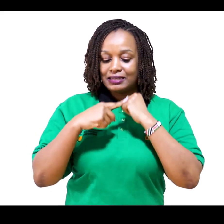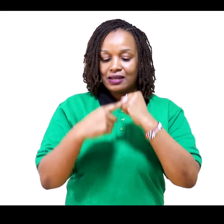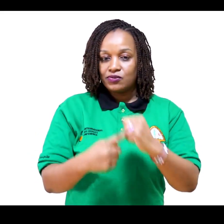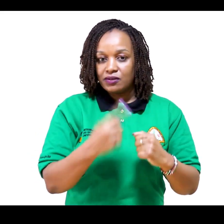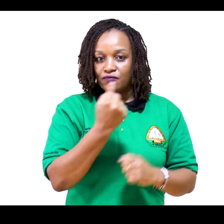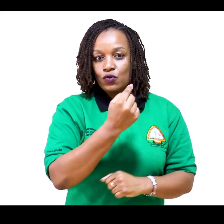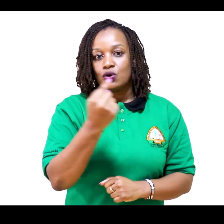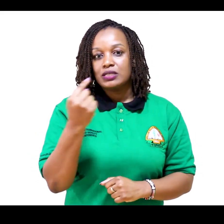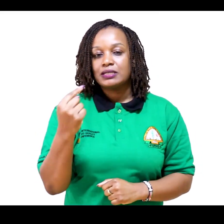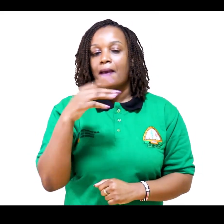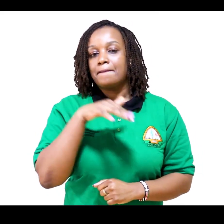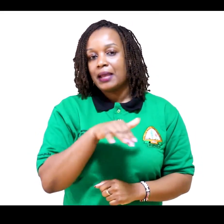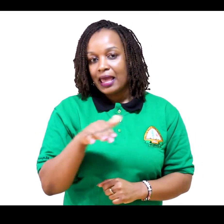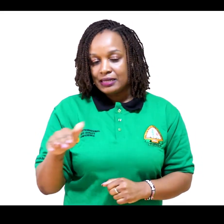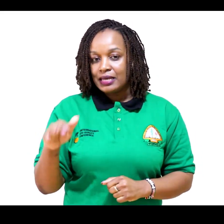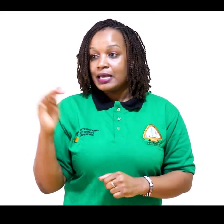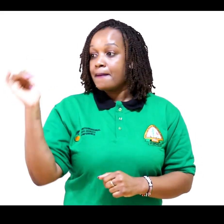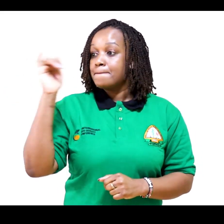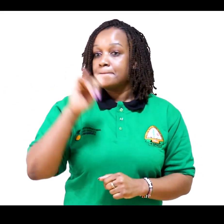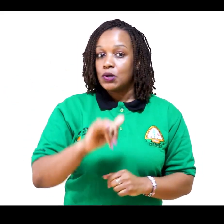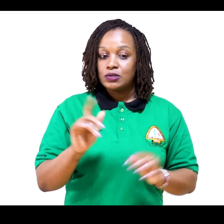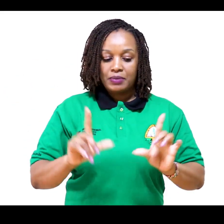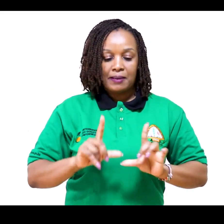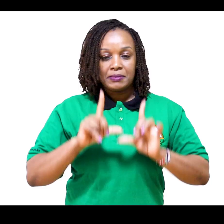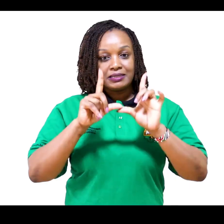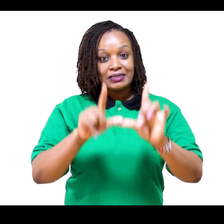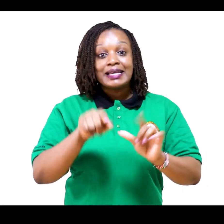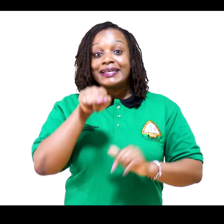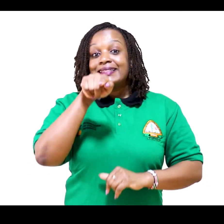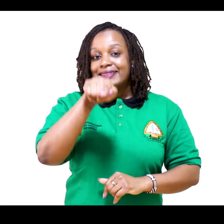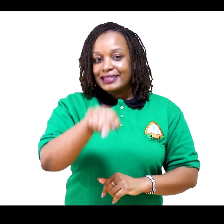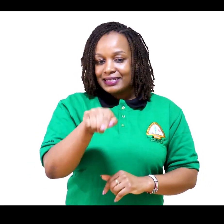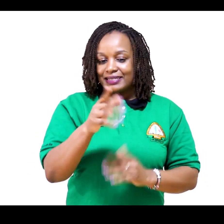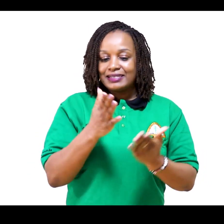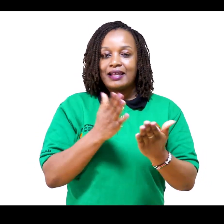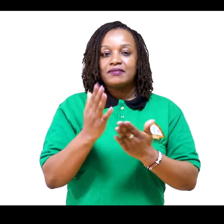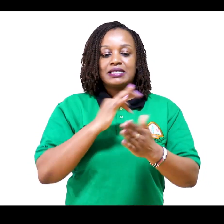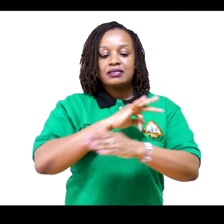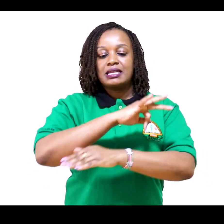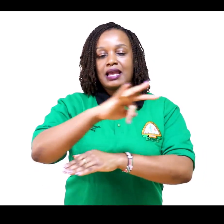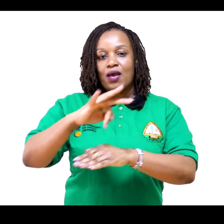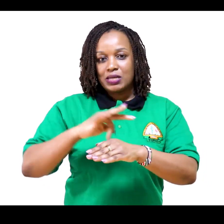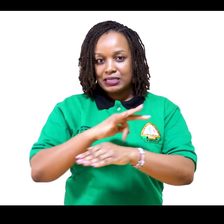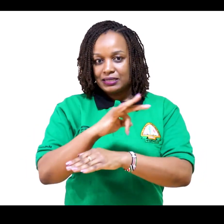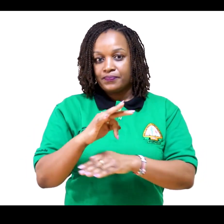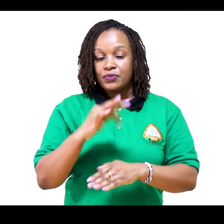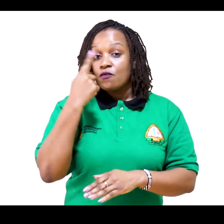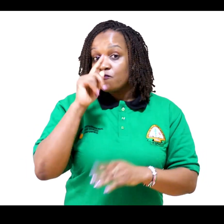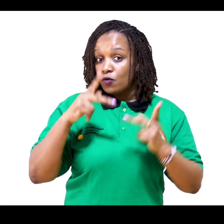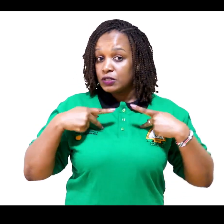kwa kila kibali cha kuagiza mtambo. Huduma hii inachukua wiki 2. Kwa mtihani